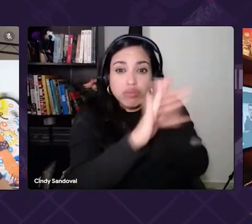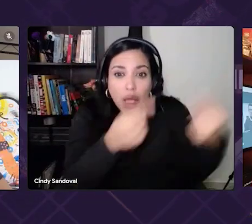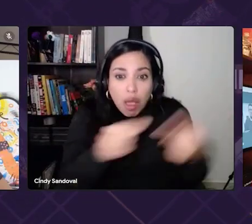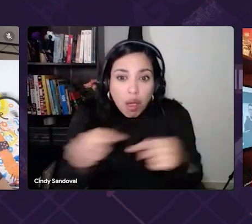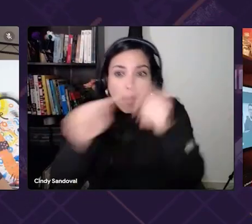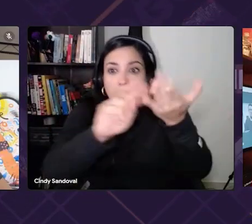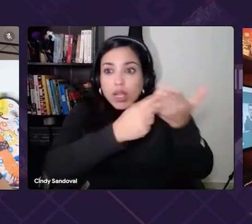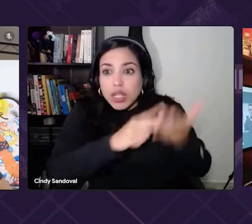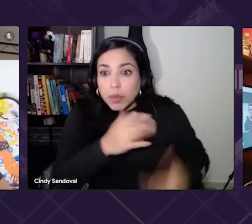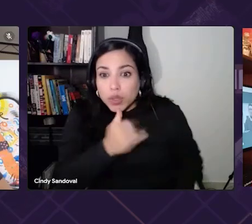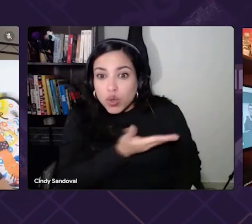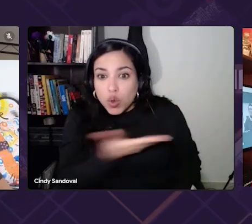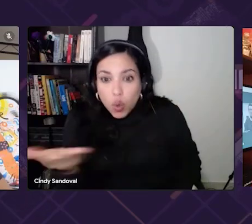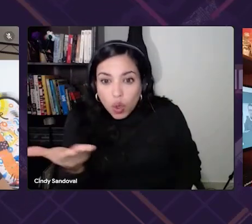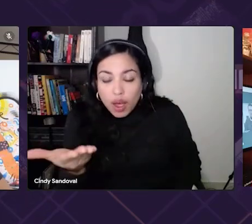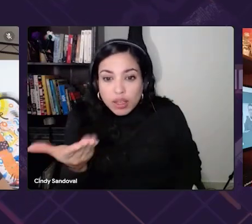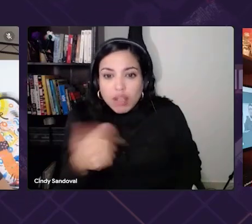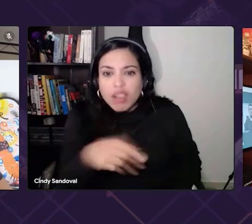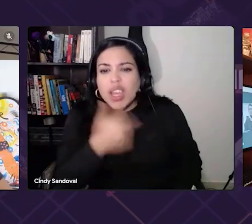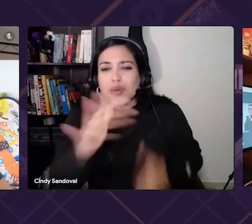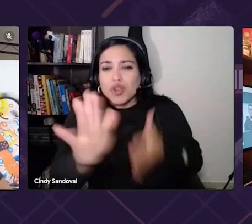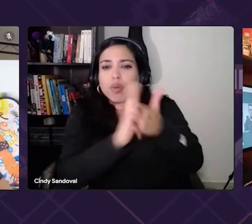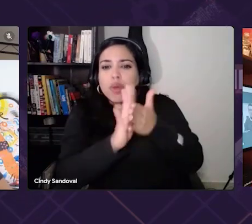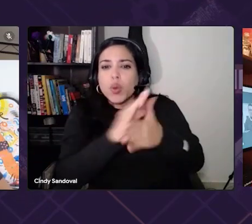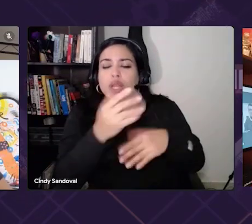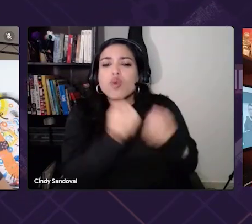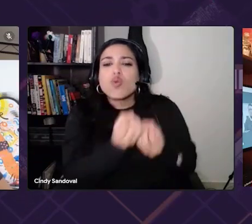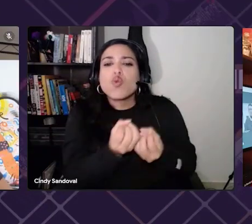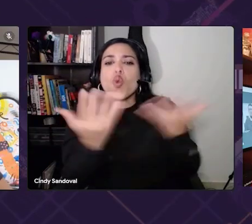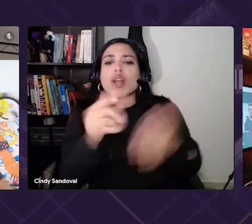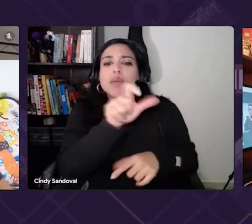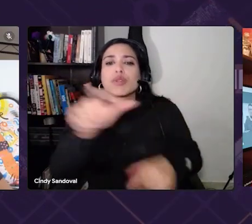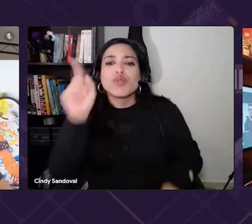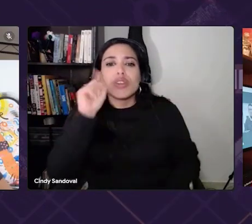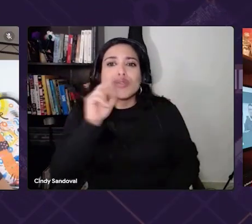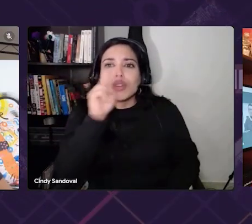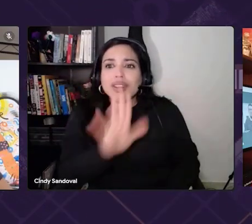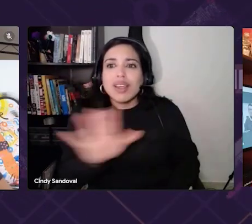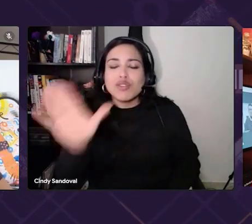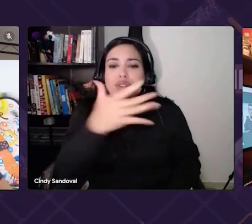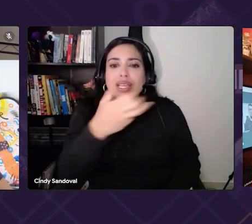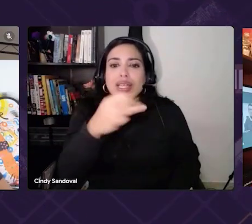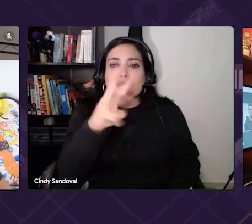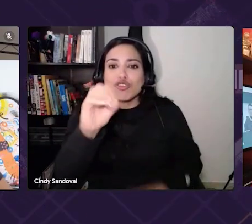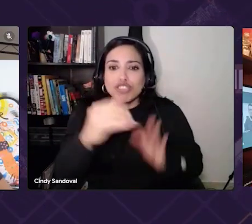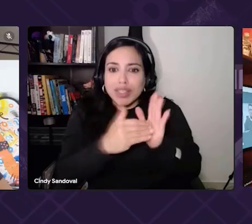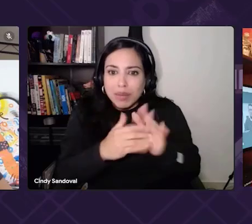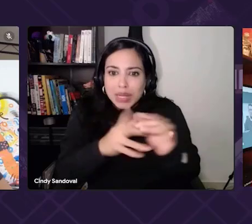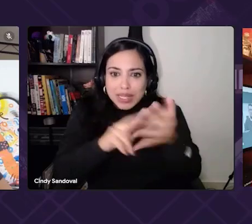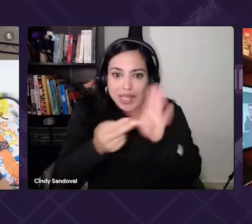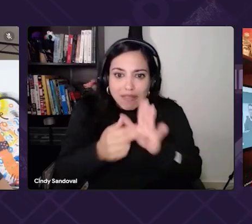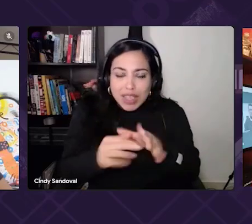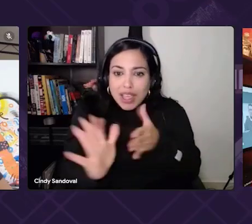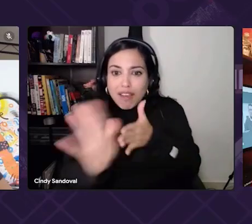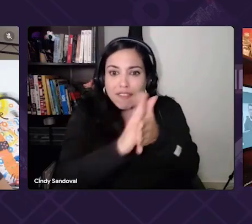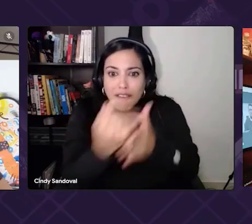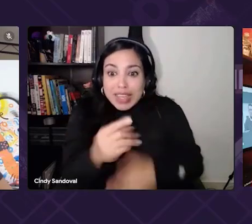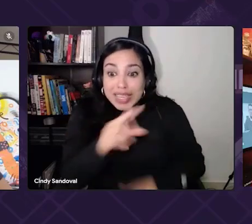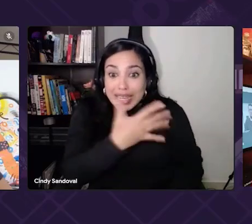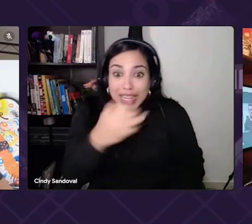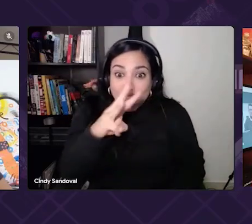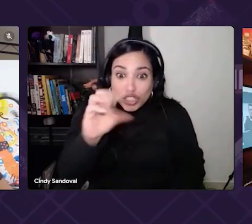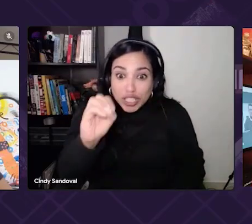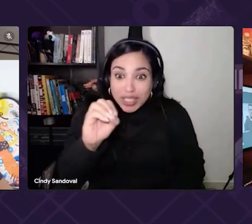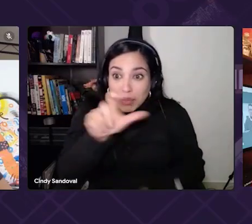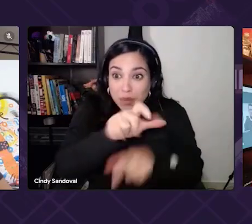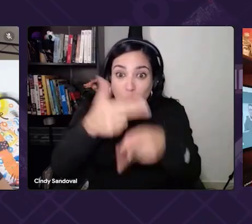puedan recibir como el resto de ciudadanos una información confiable, de primera mano, verificable, para que cuando asistan